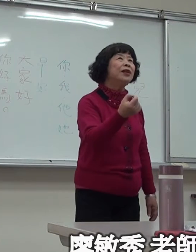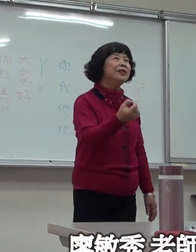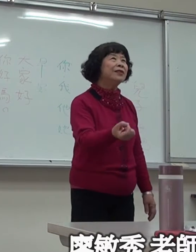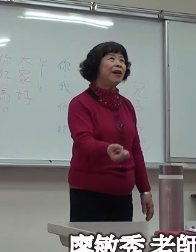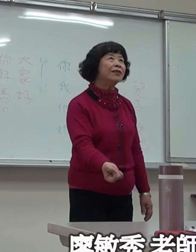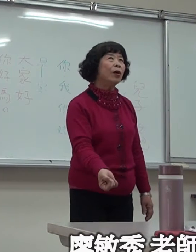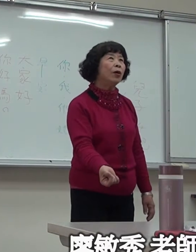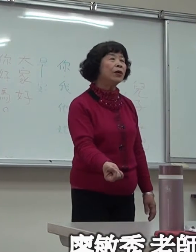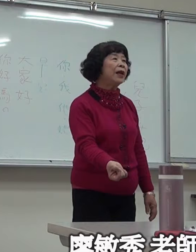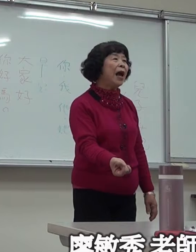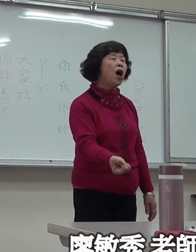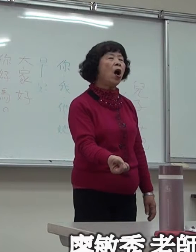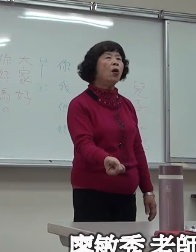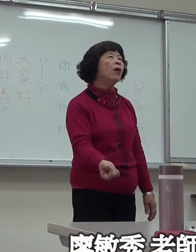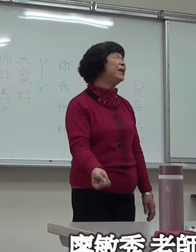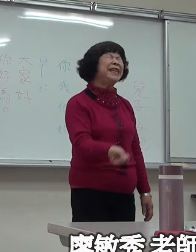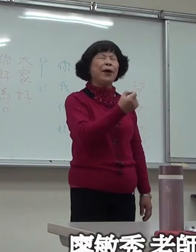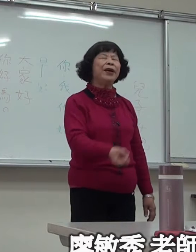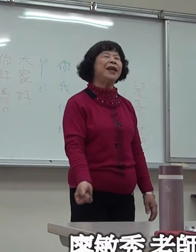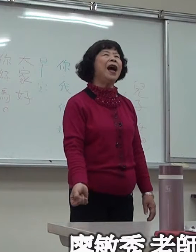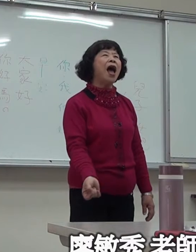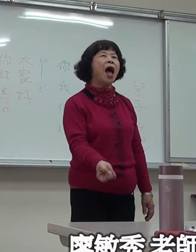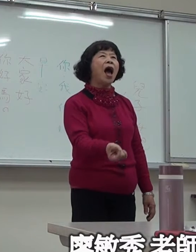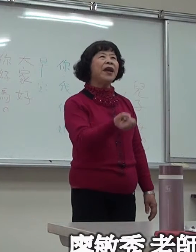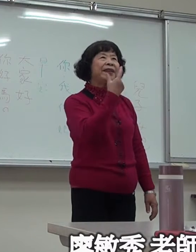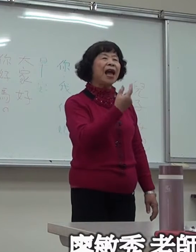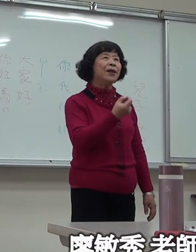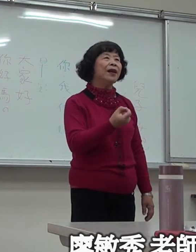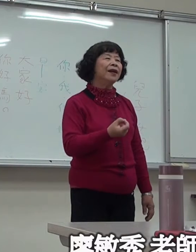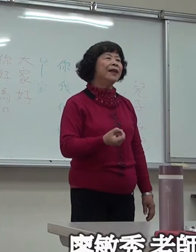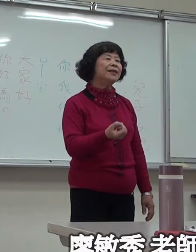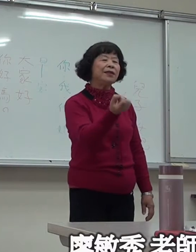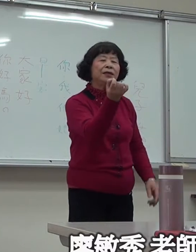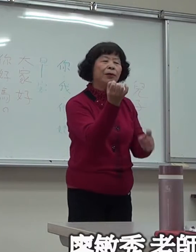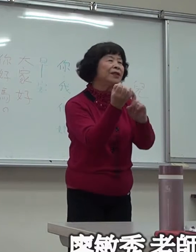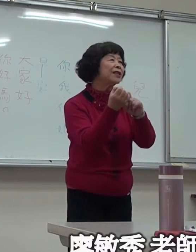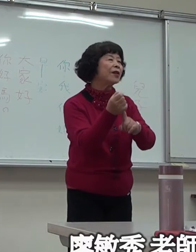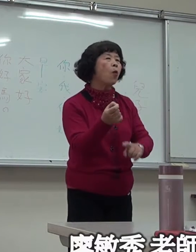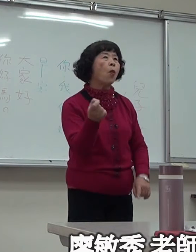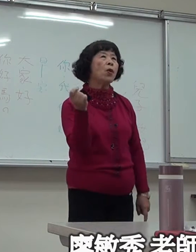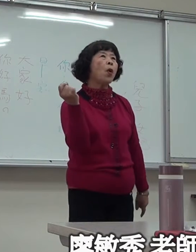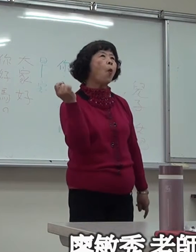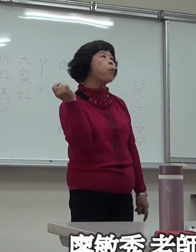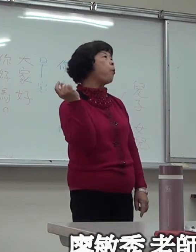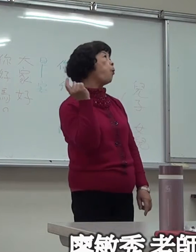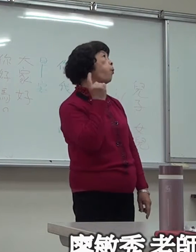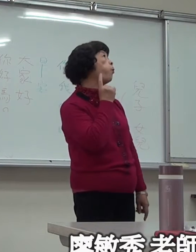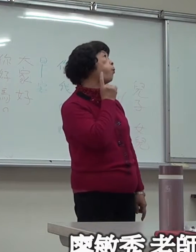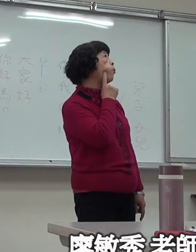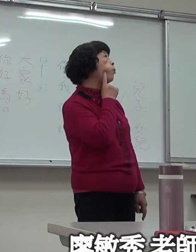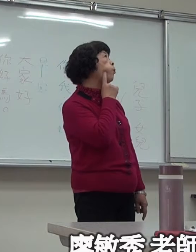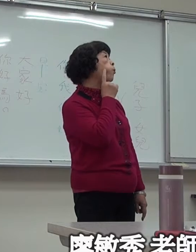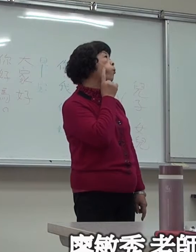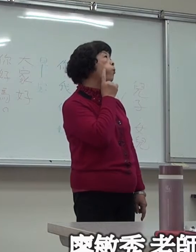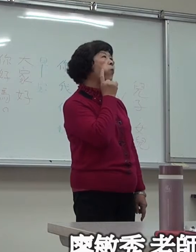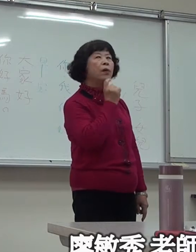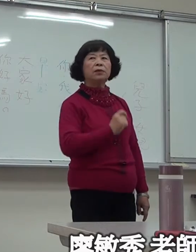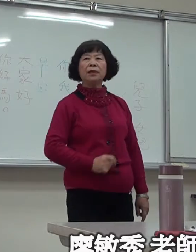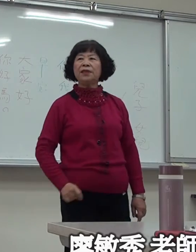只好说，你看哦，我们讲了你啊，一袋，他其实放在手，都有弄。 所以现在